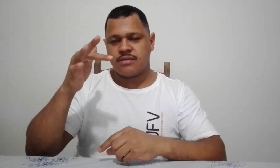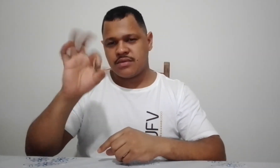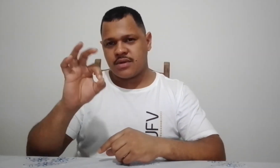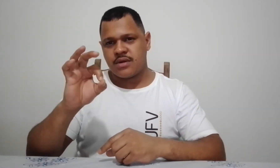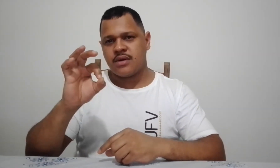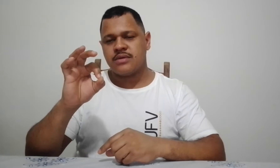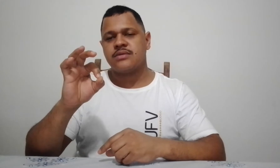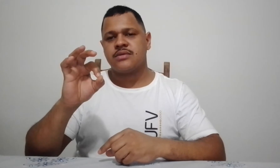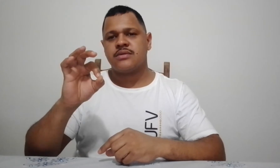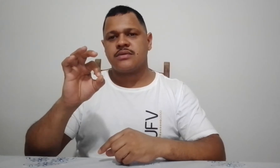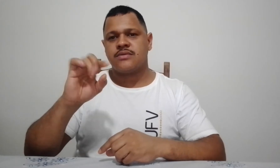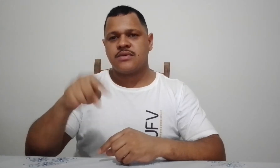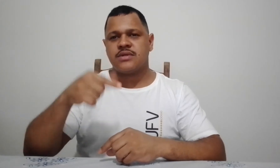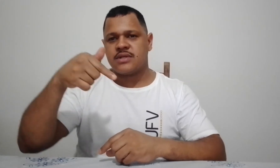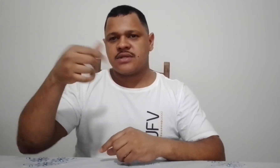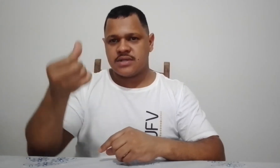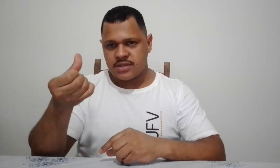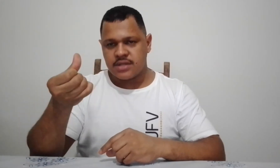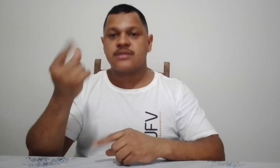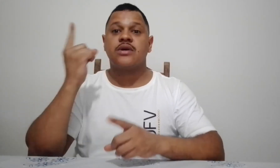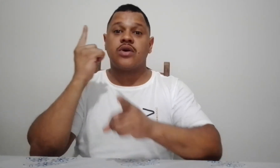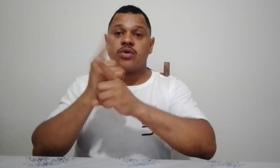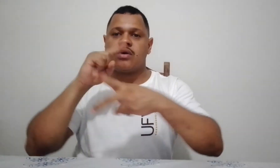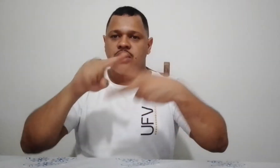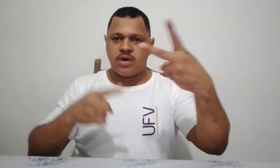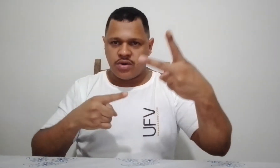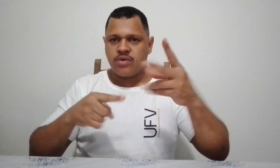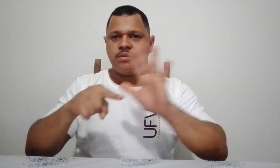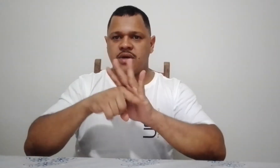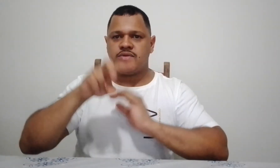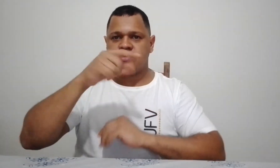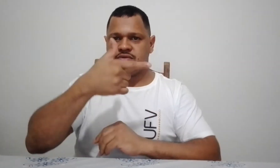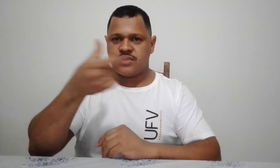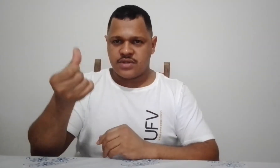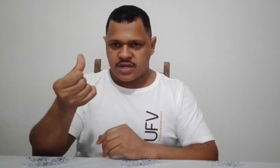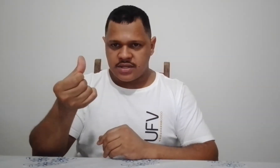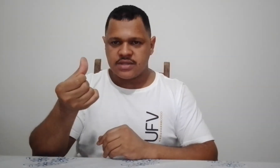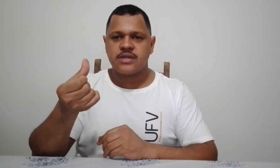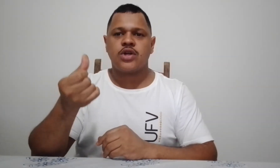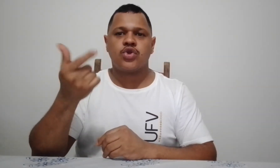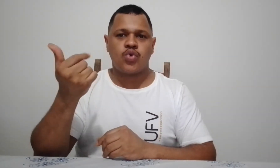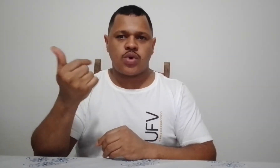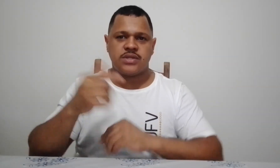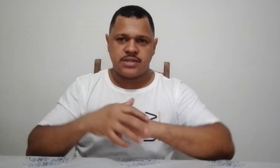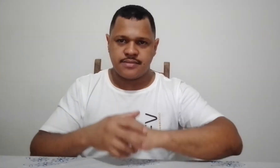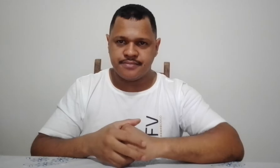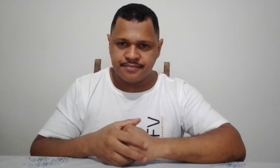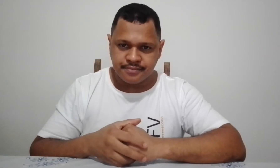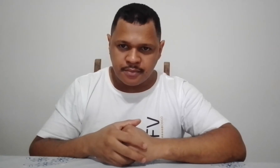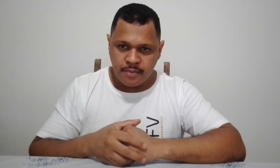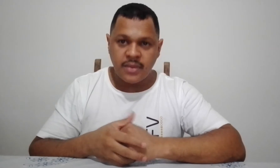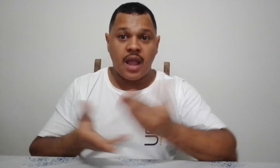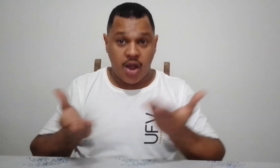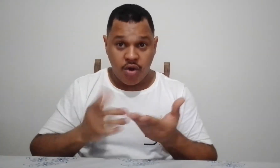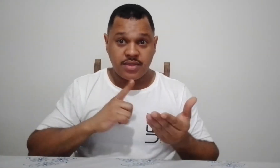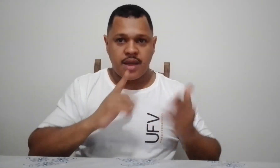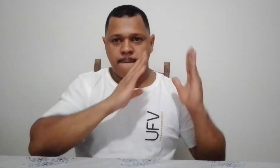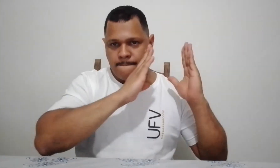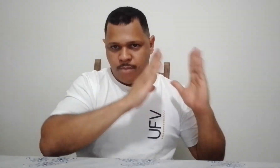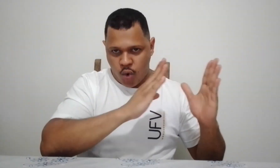10,196, nós temos então um ângulo menos 26,12. Agora eu tenho o módulo e eu tenho o ângulo.